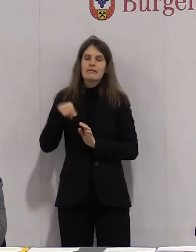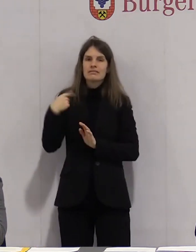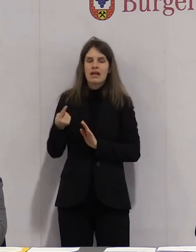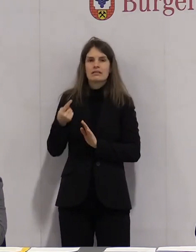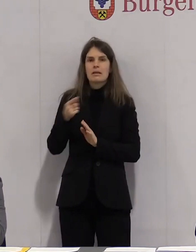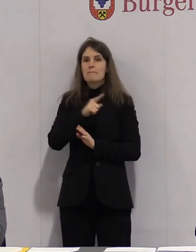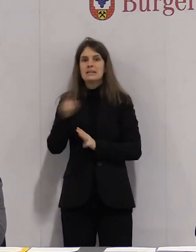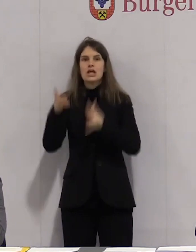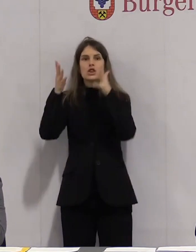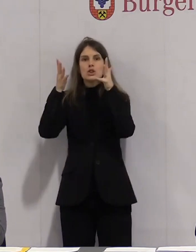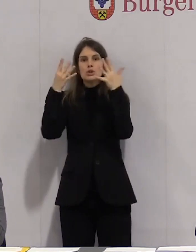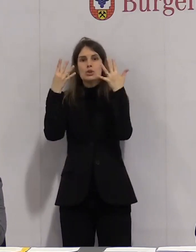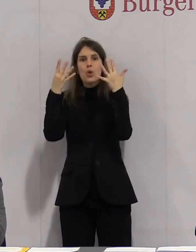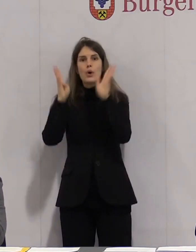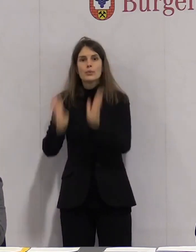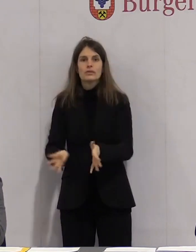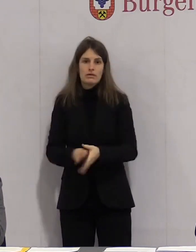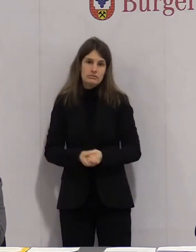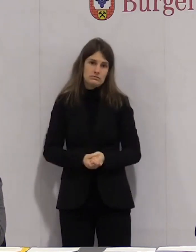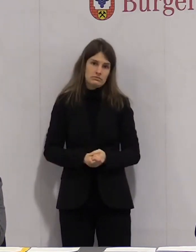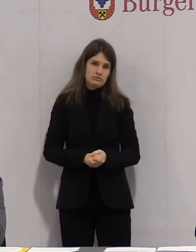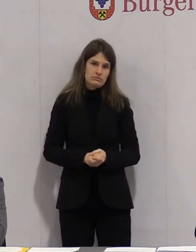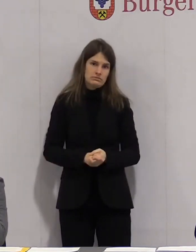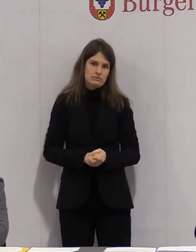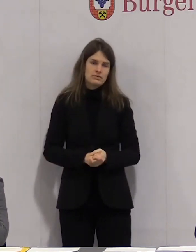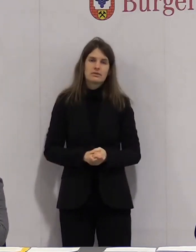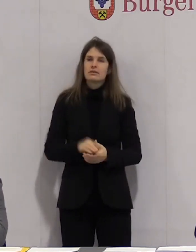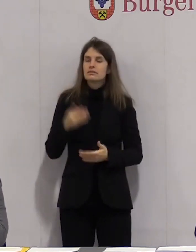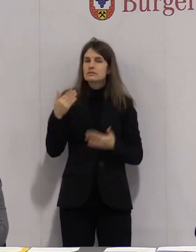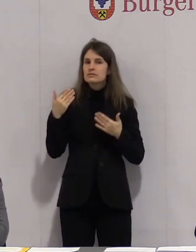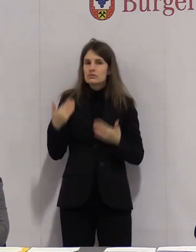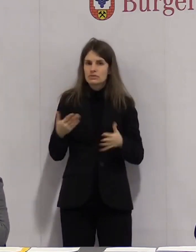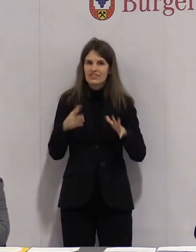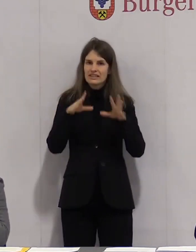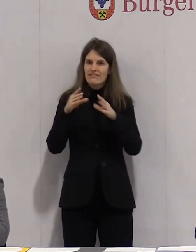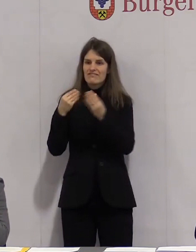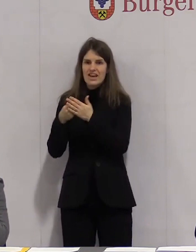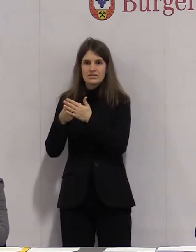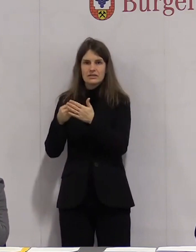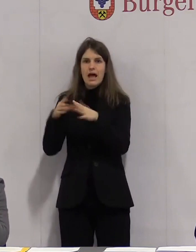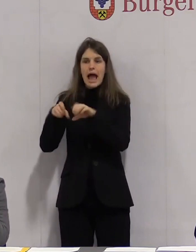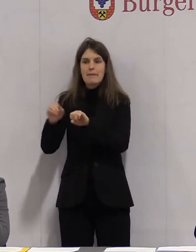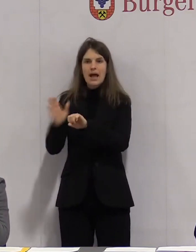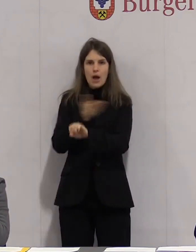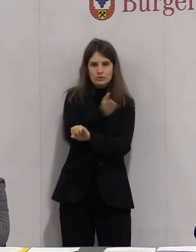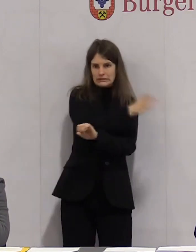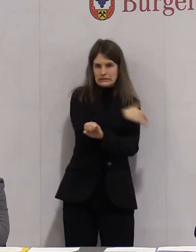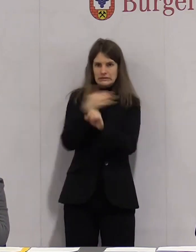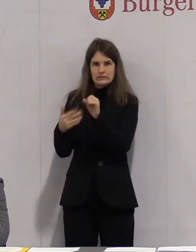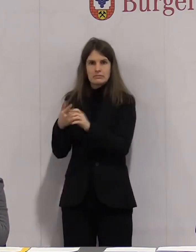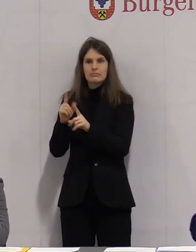zu 900 alle diese werke ohne helm sind das ergebnis von